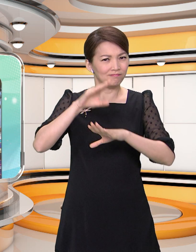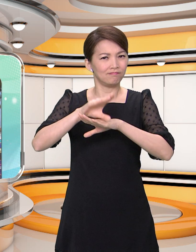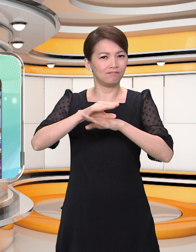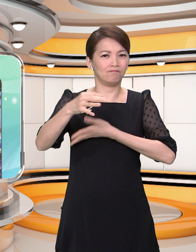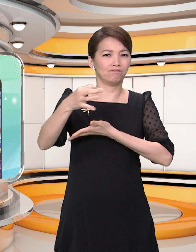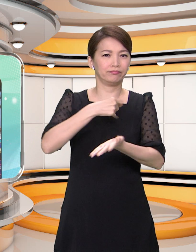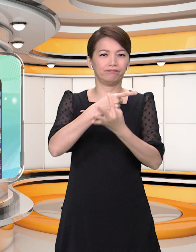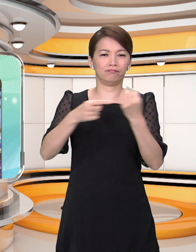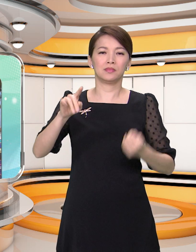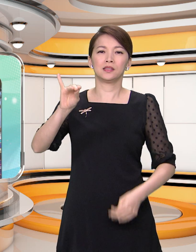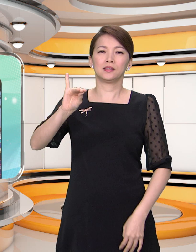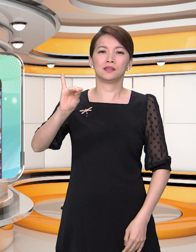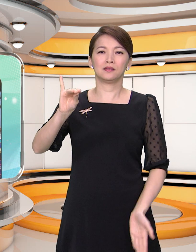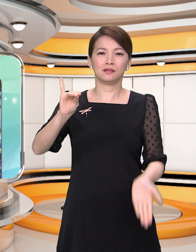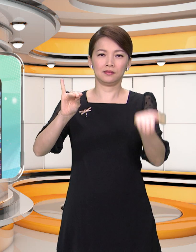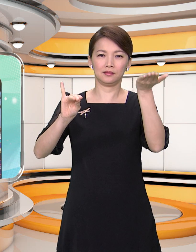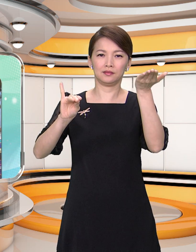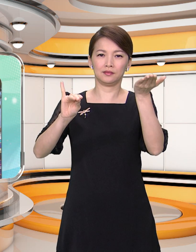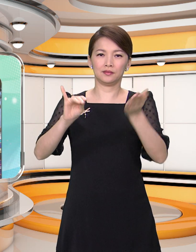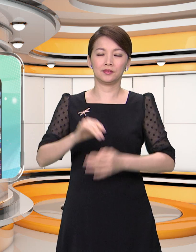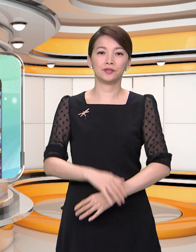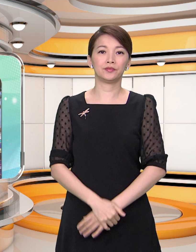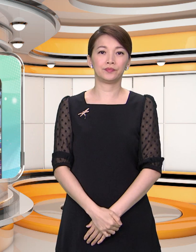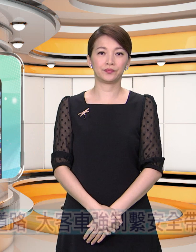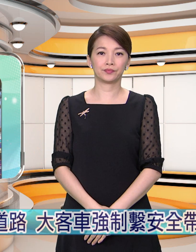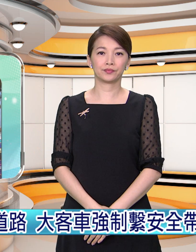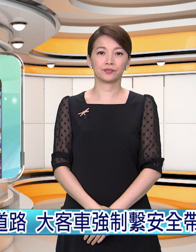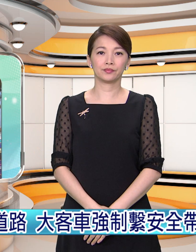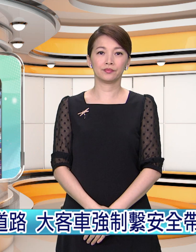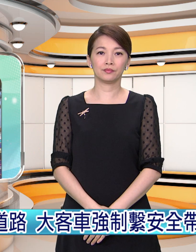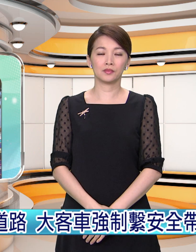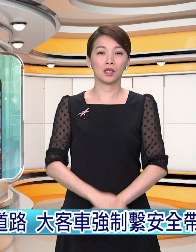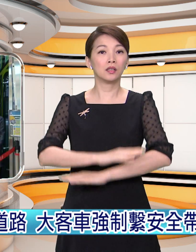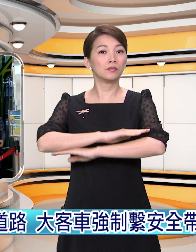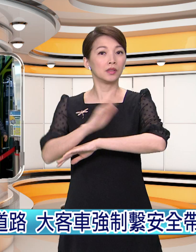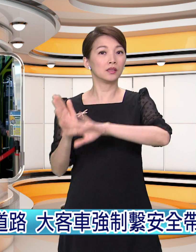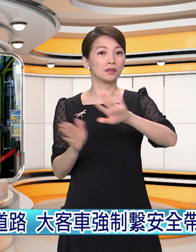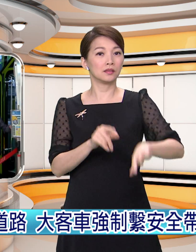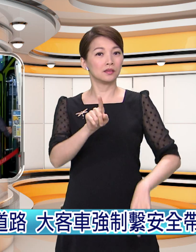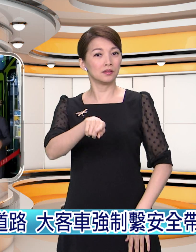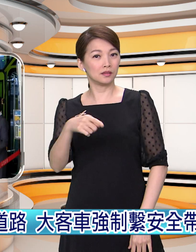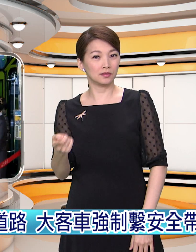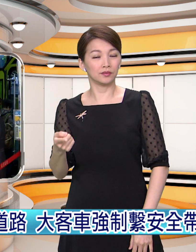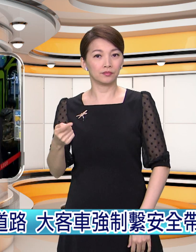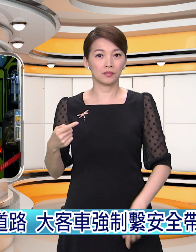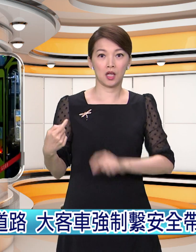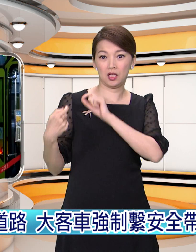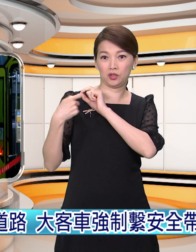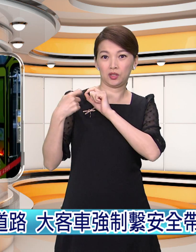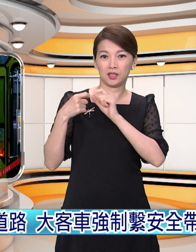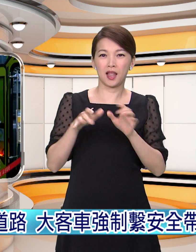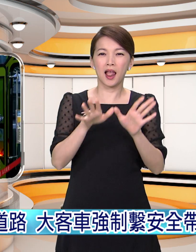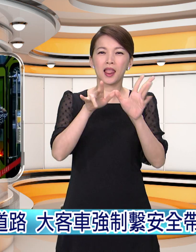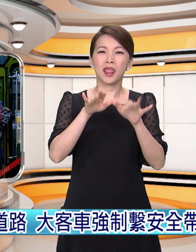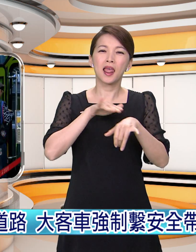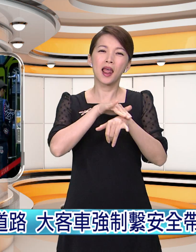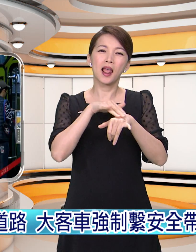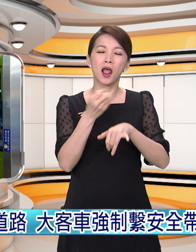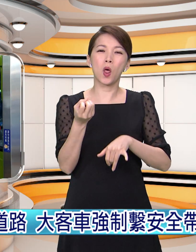了解完三大报的头条之后，接着来看到的是蝶恋花旅行社游览车翻车